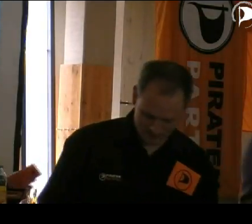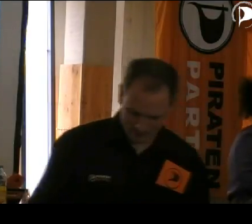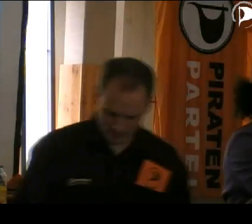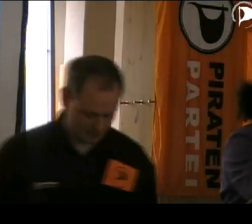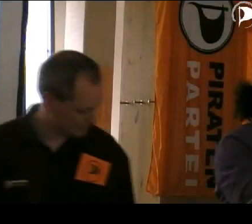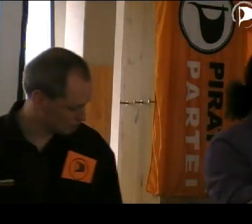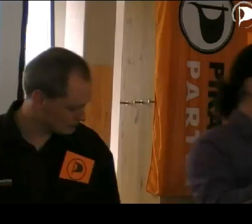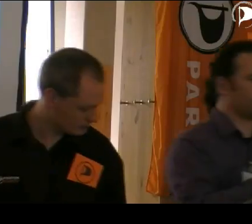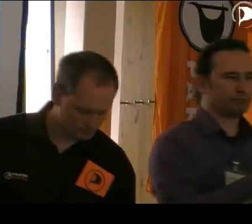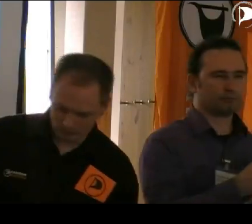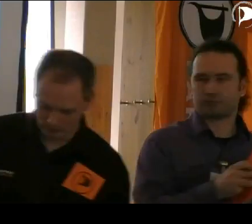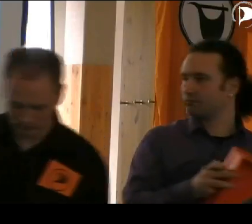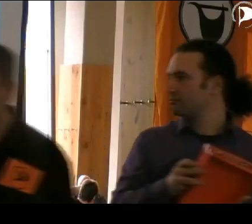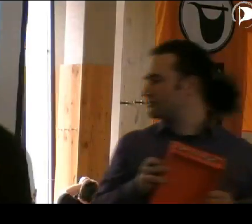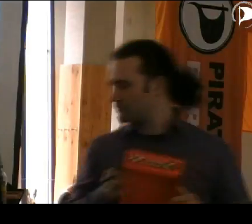mit